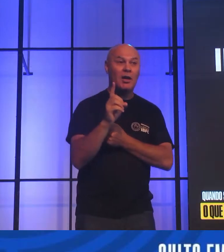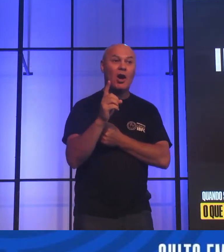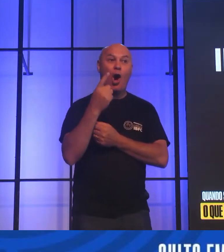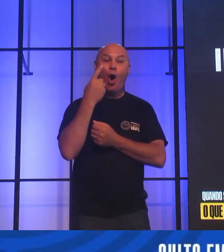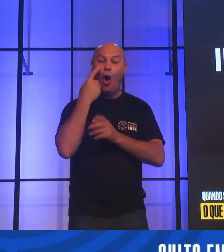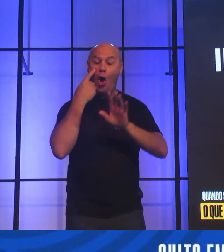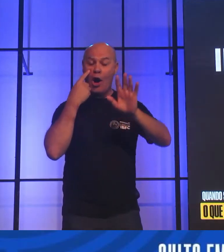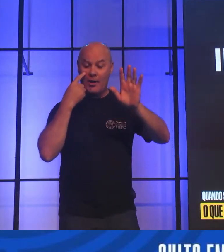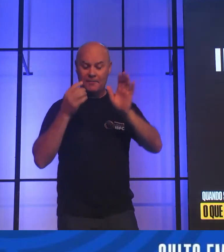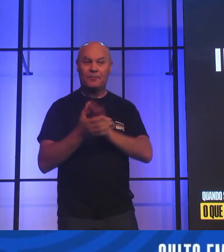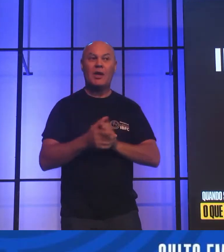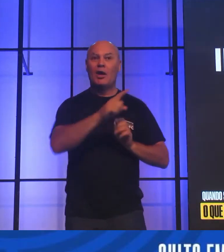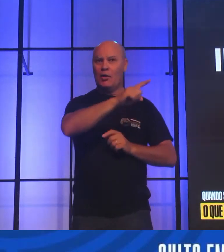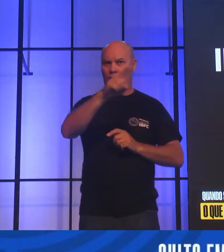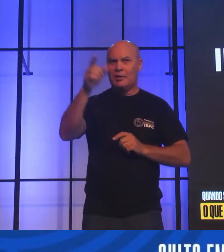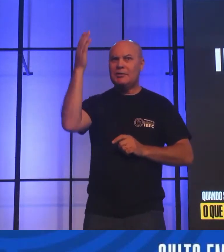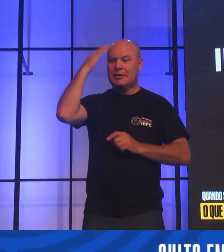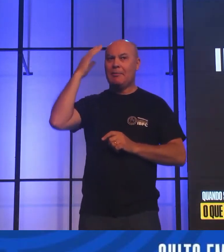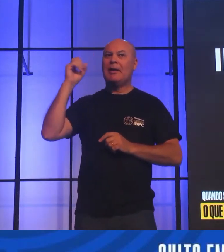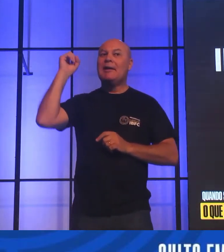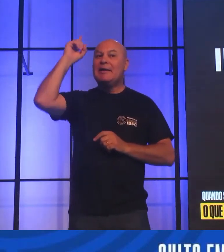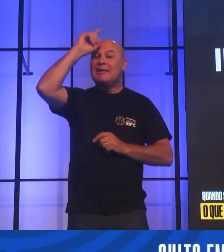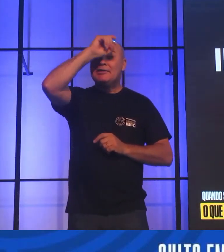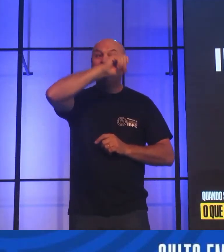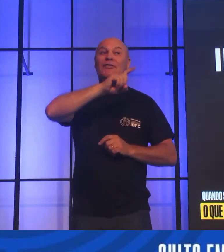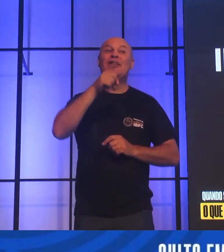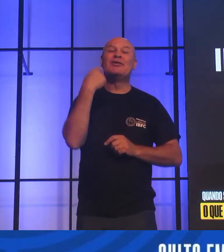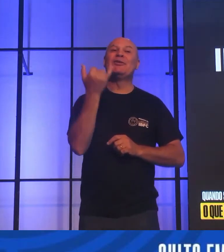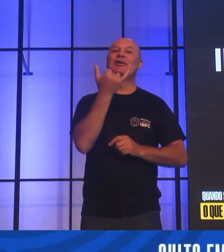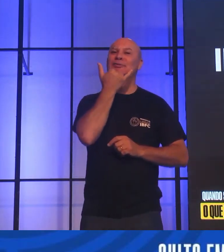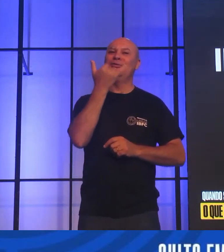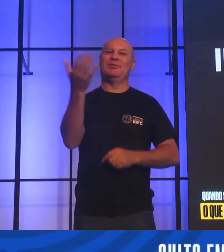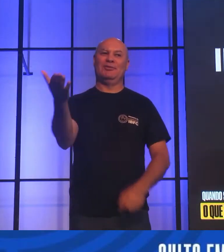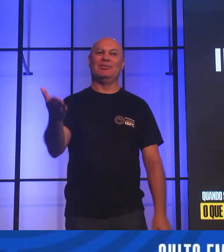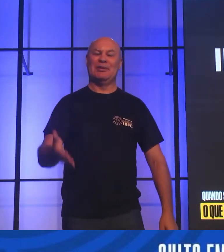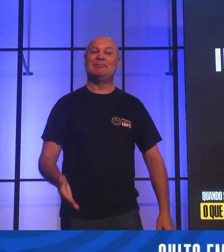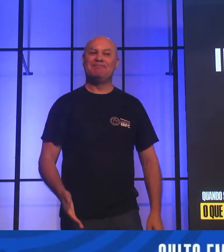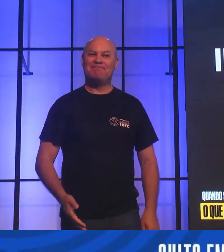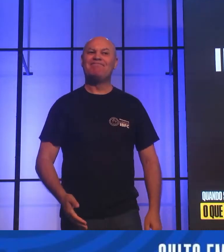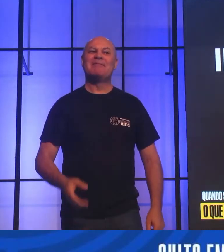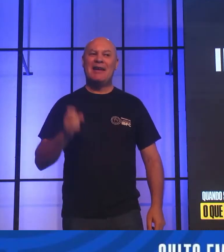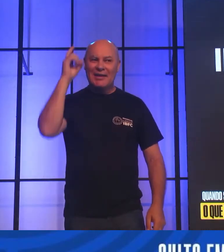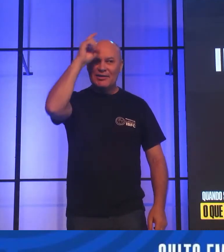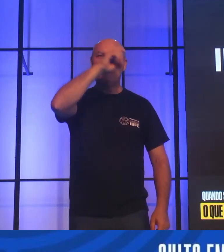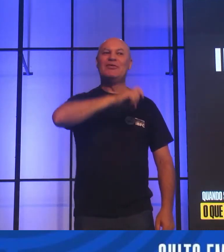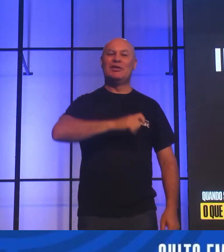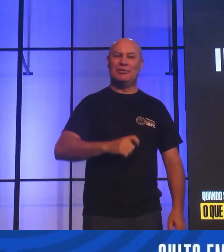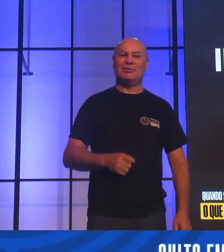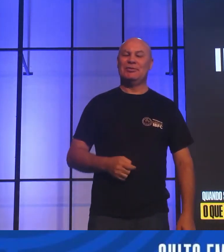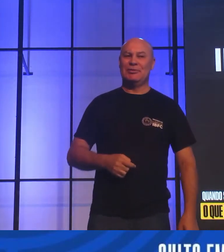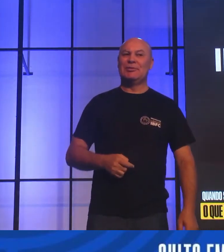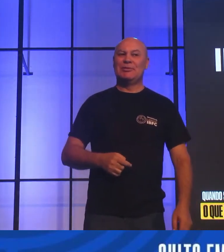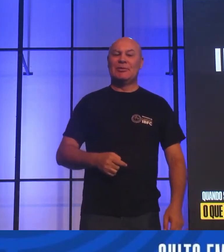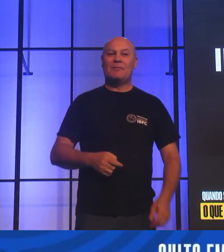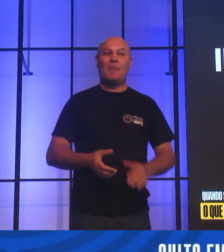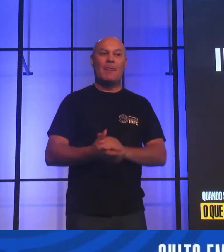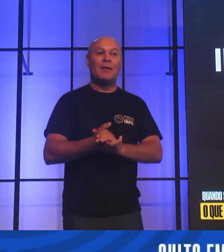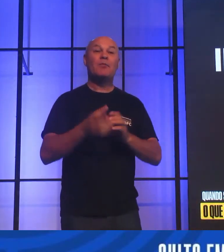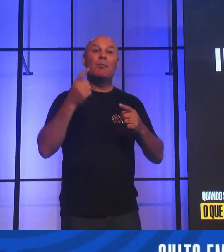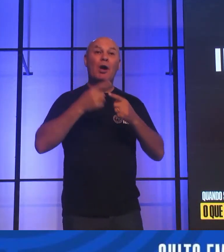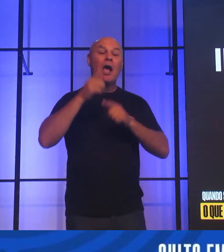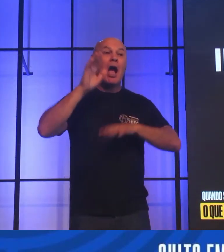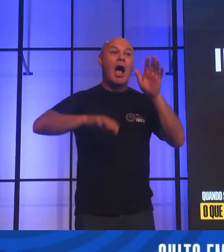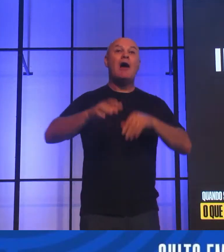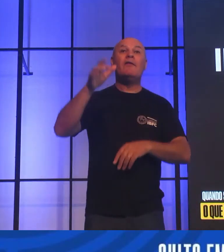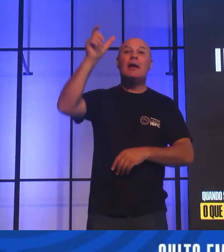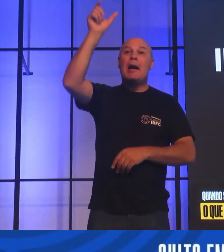honestos, é quando alguém faz uma coisa errada, só que a sua reação acaba sendo mais errada do que aquilo que ele